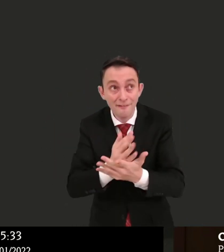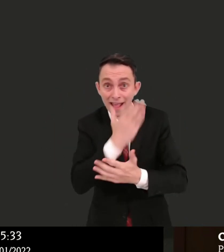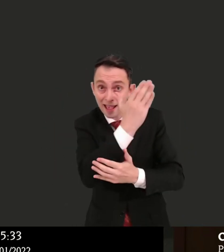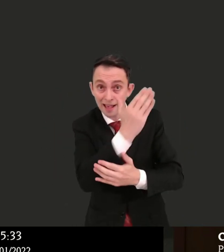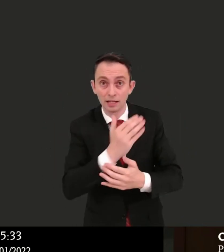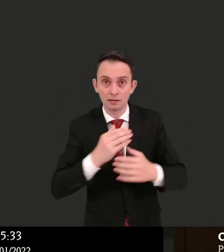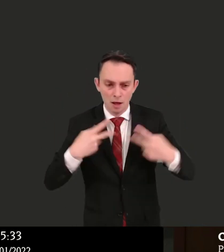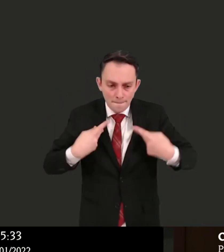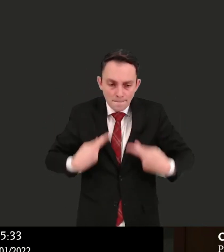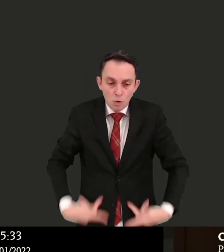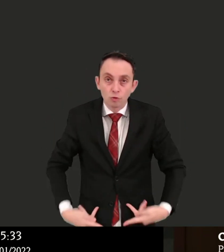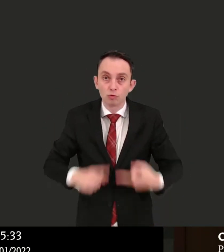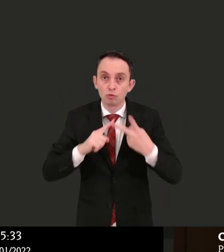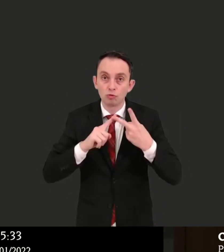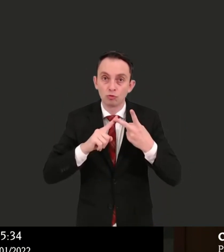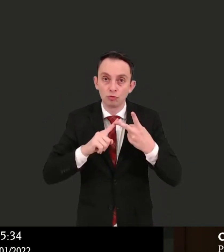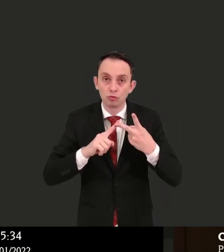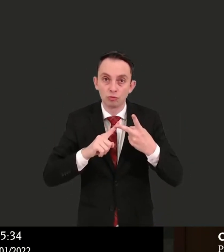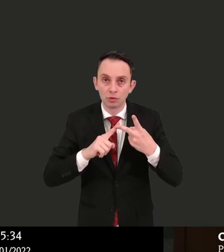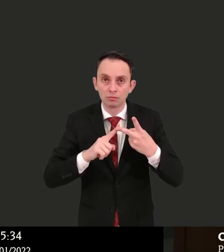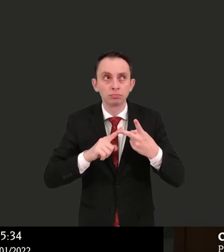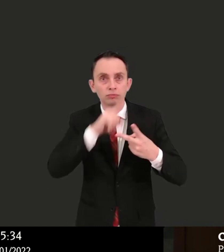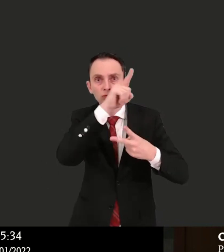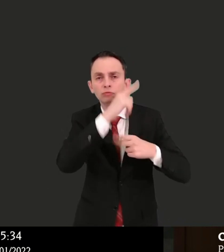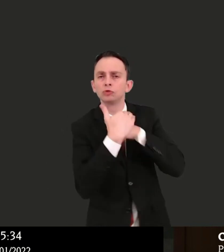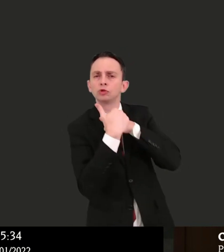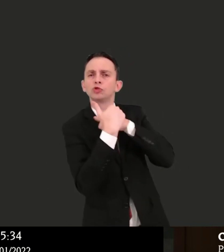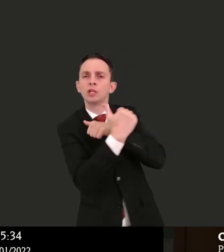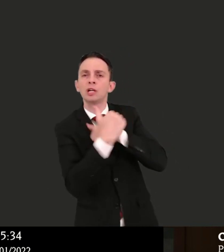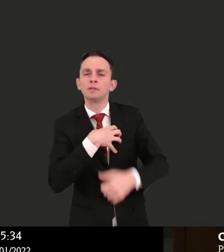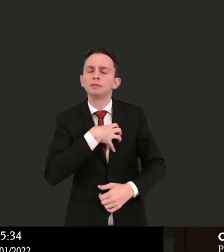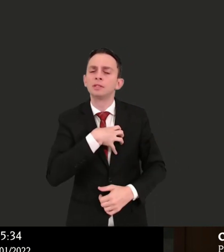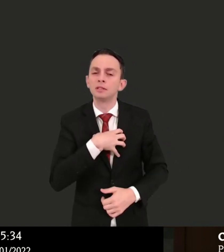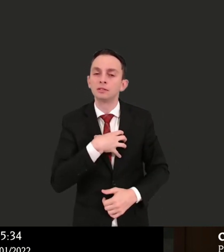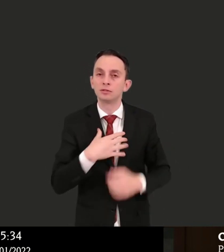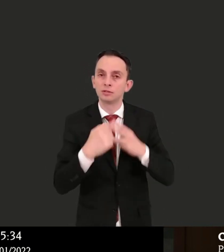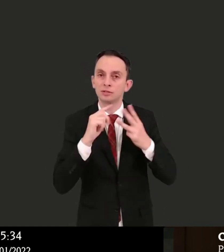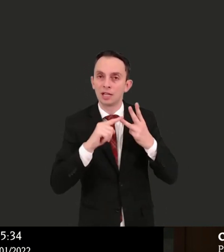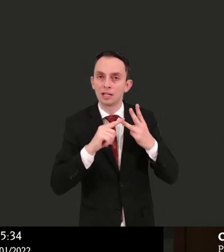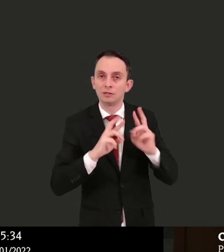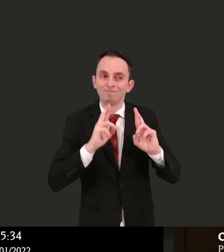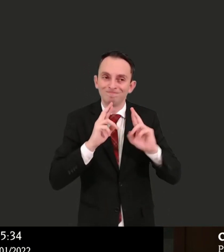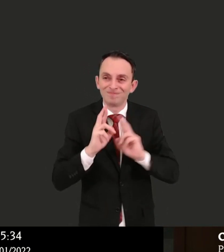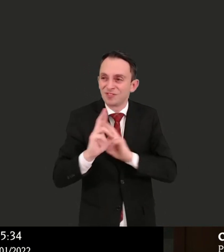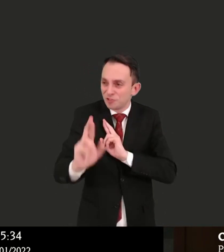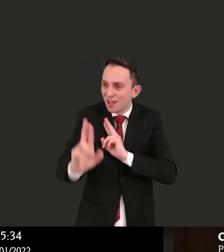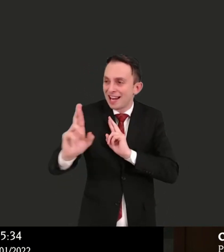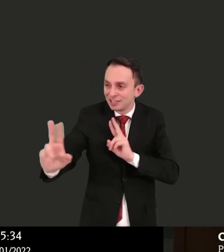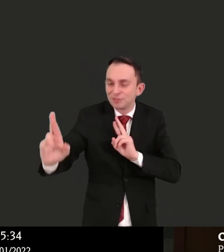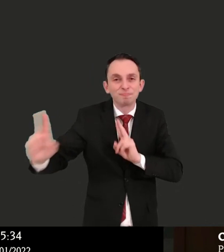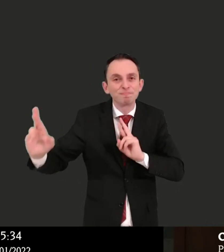Porque, irmãos, Paulo, ele dava graças a Deus,